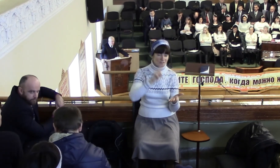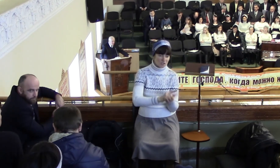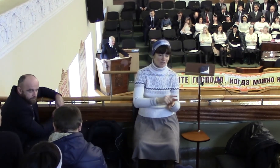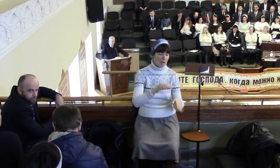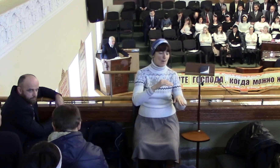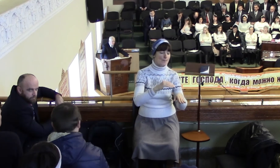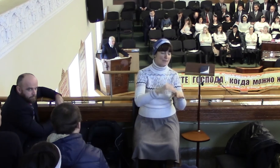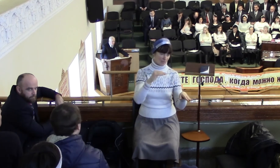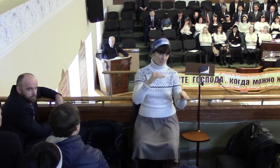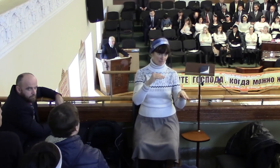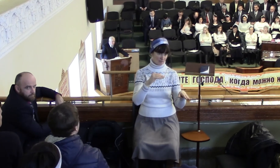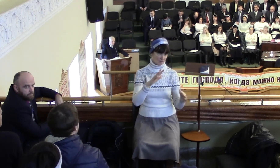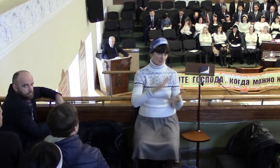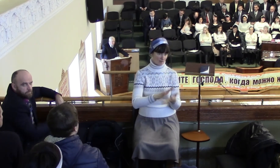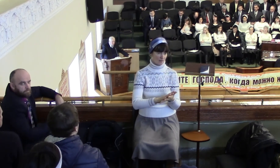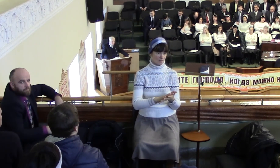А если телевизор в доме?